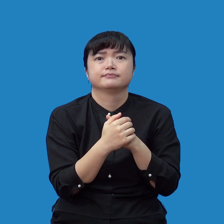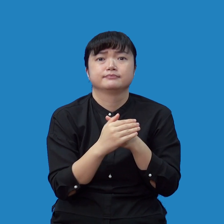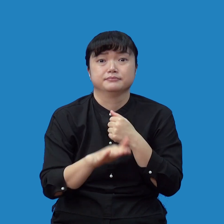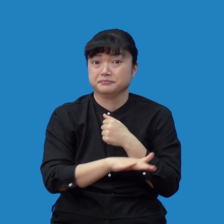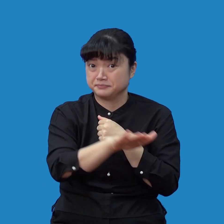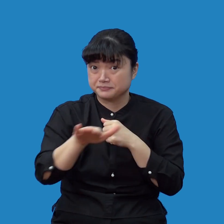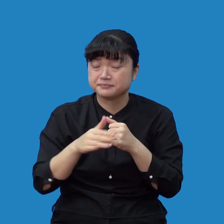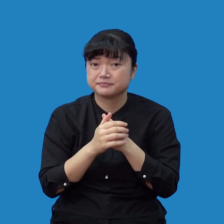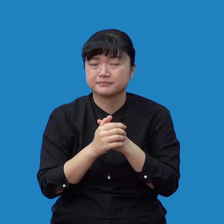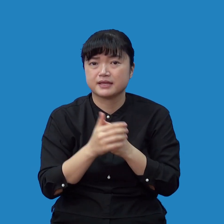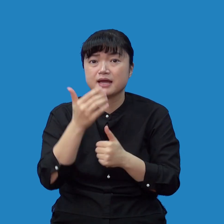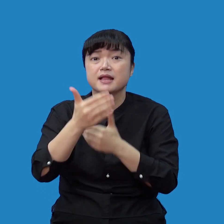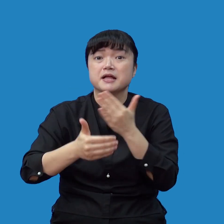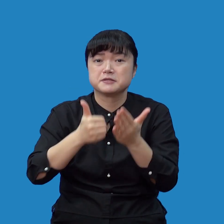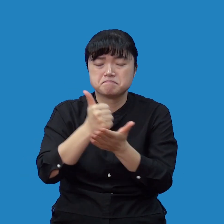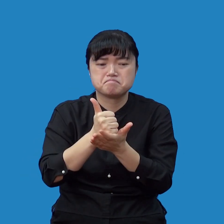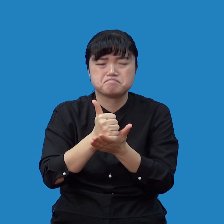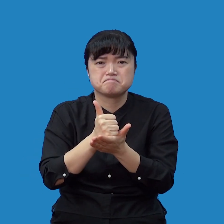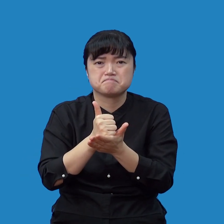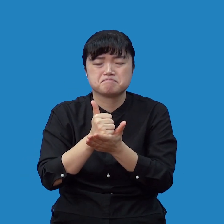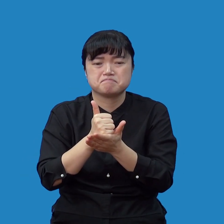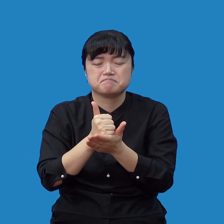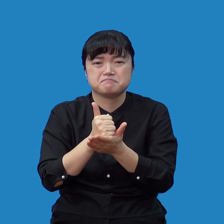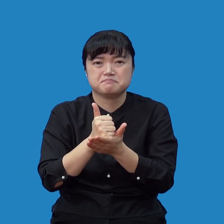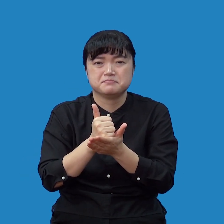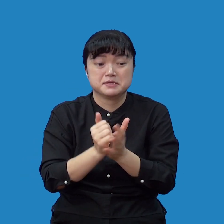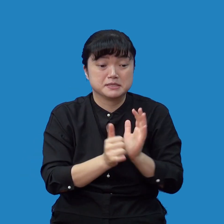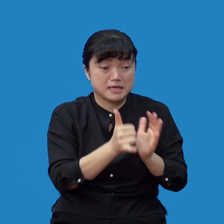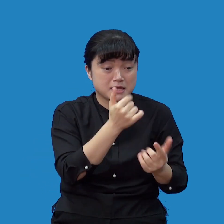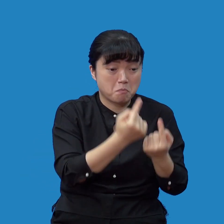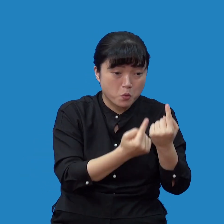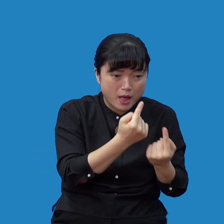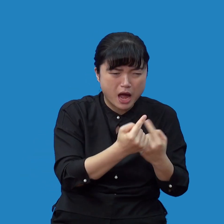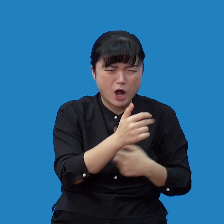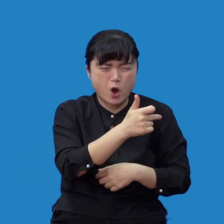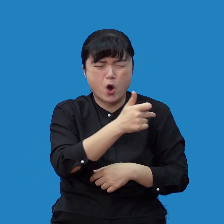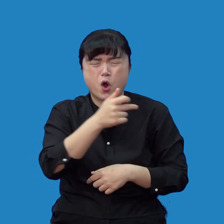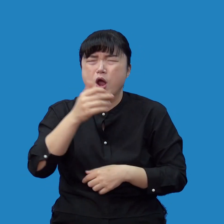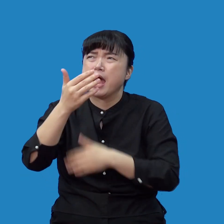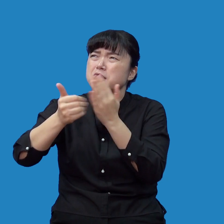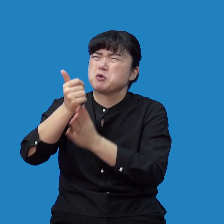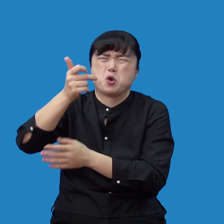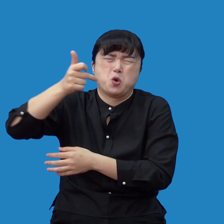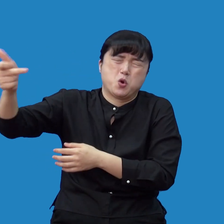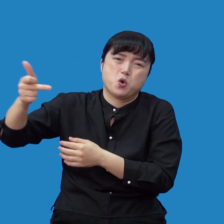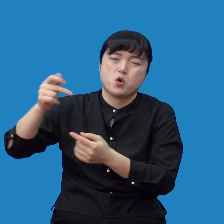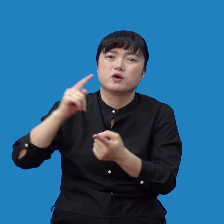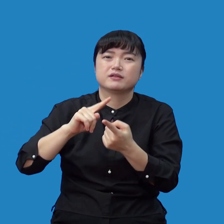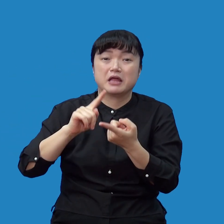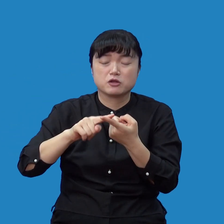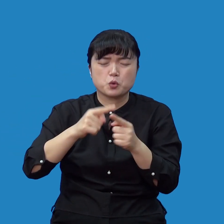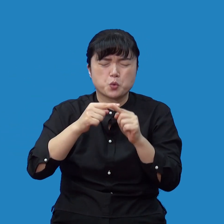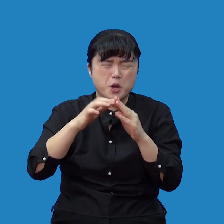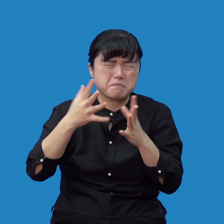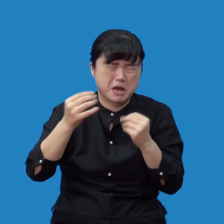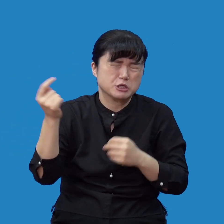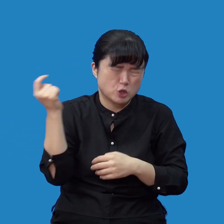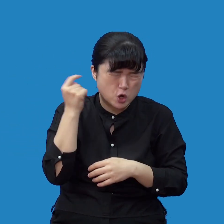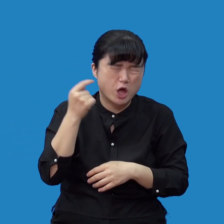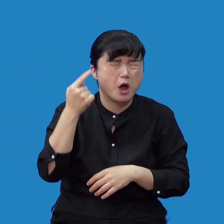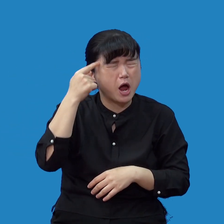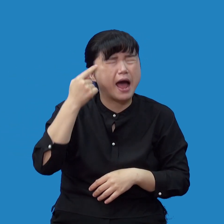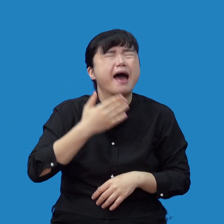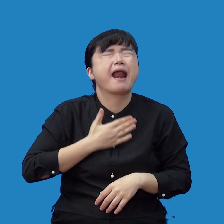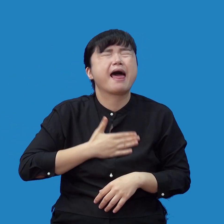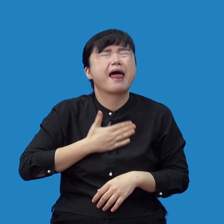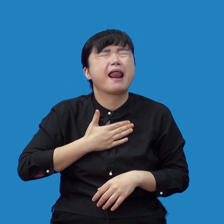우리가 하나님이 세상에 그 어떤 것보다 더 크시다, 이걸 교회에서 많이 듣고 머리로는 알고